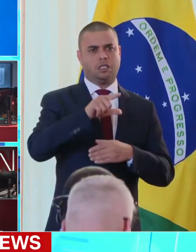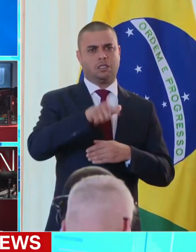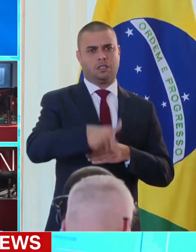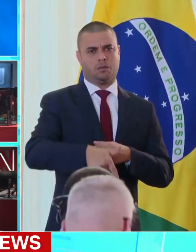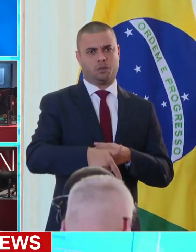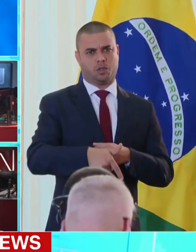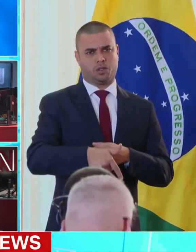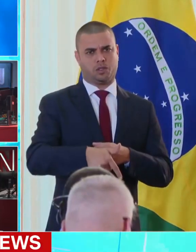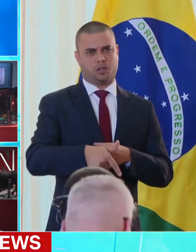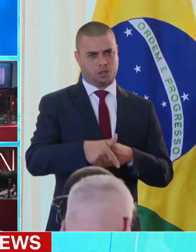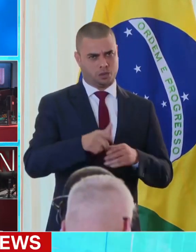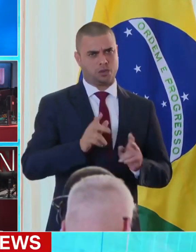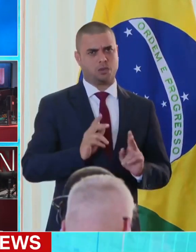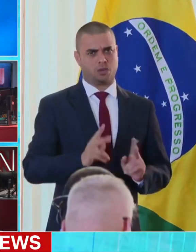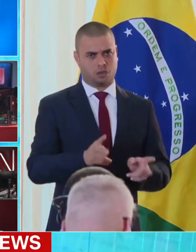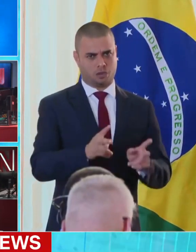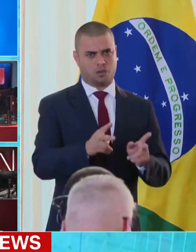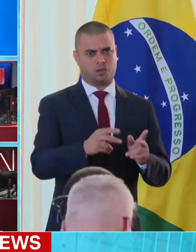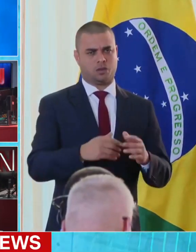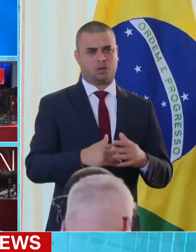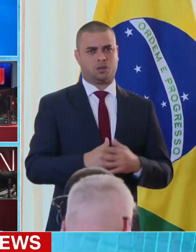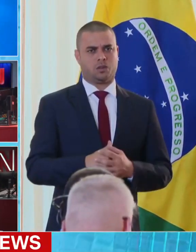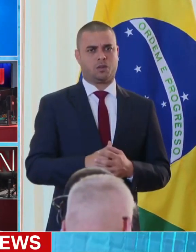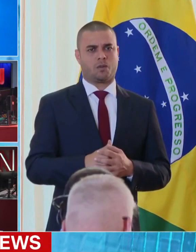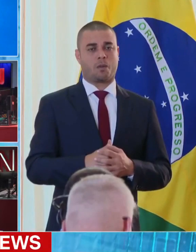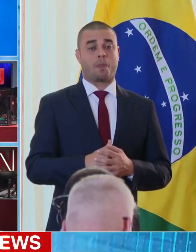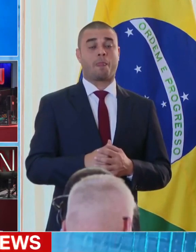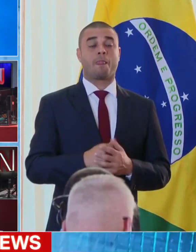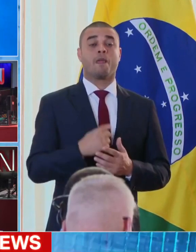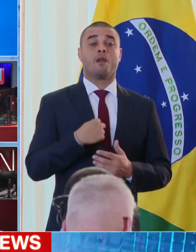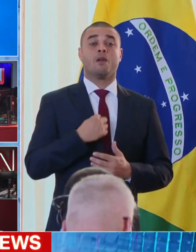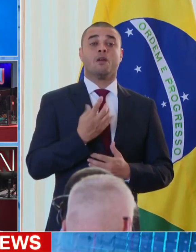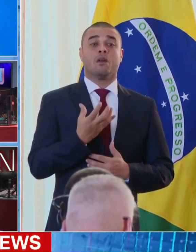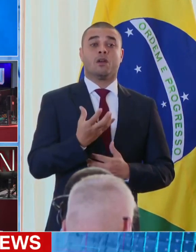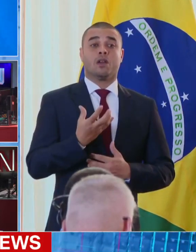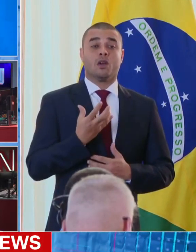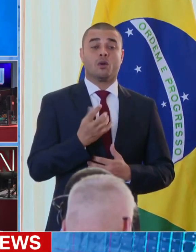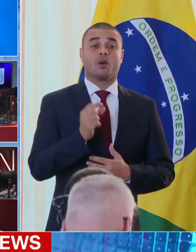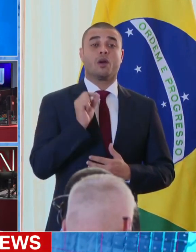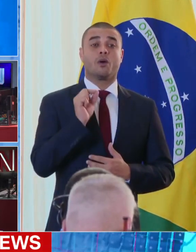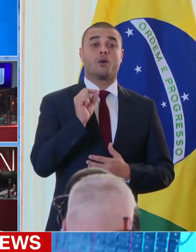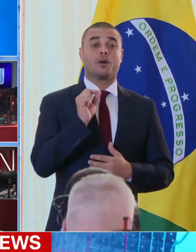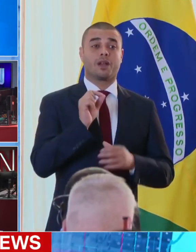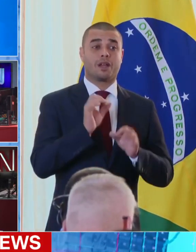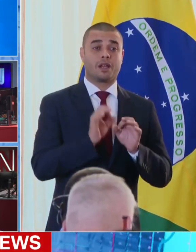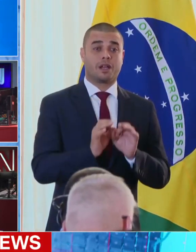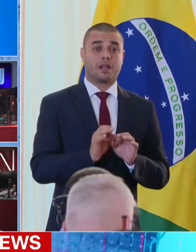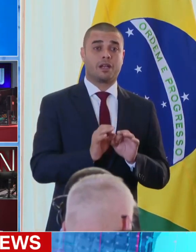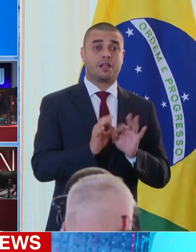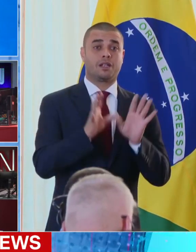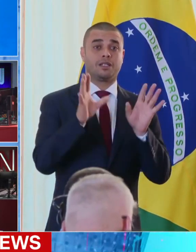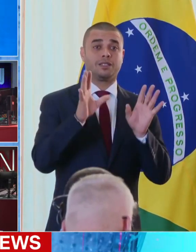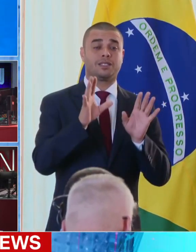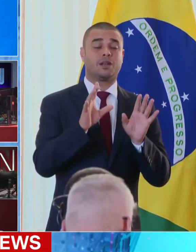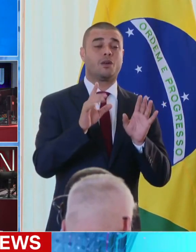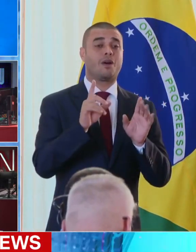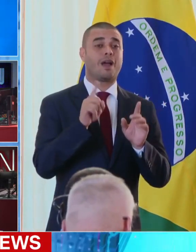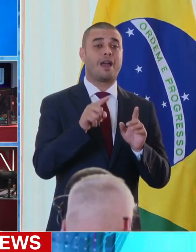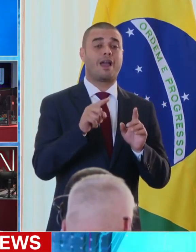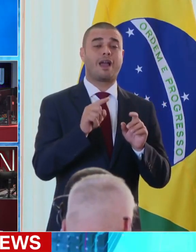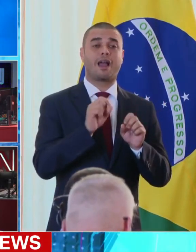disseca esse documento que o Daniel adjuto e a relatora desse pedido é a ministra Maria Cláudia bucchianeri